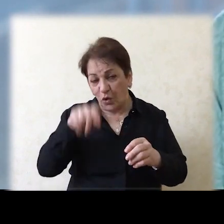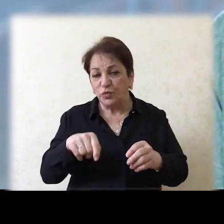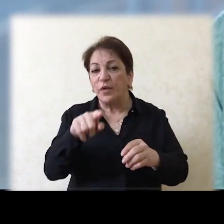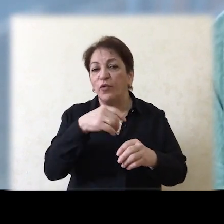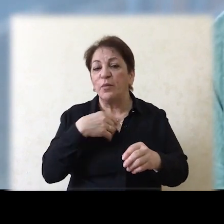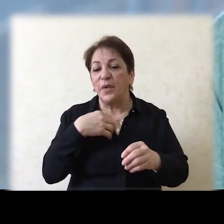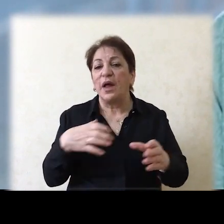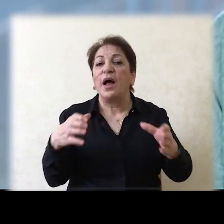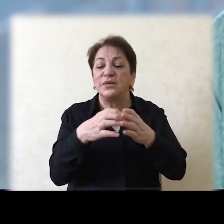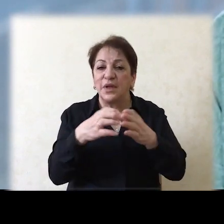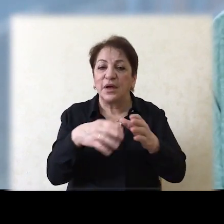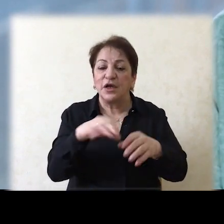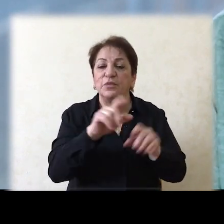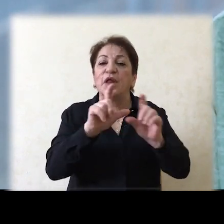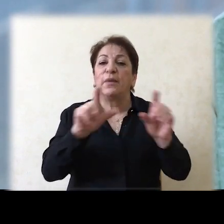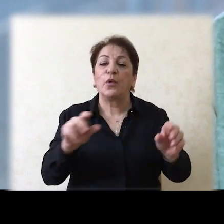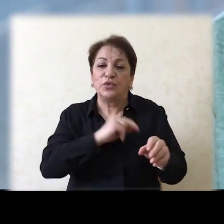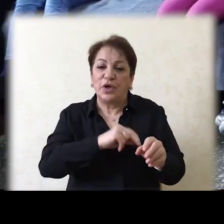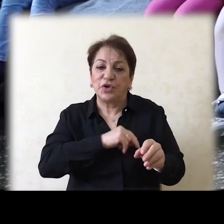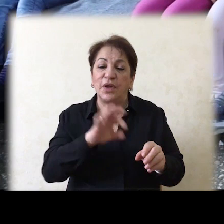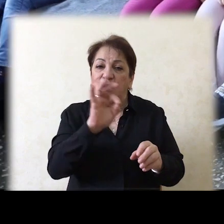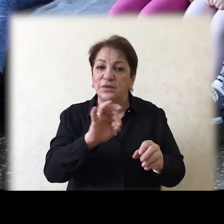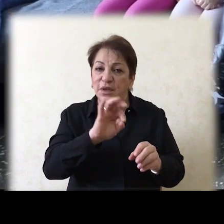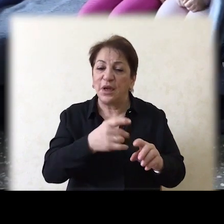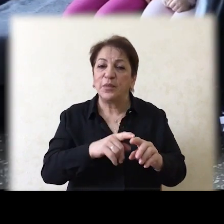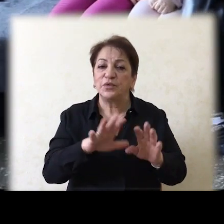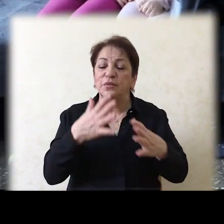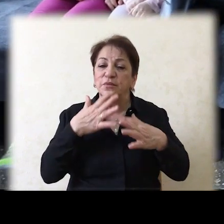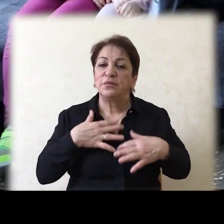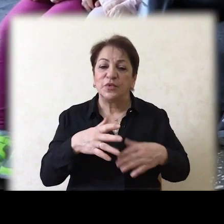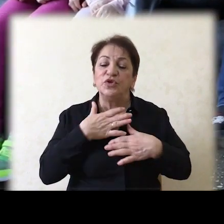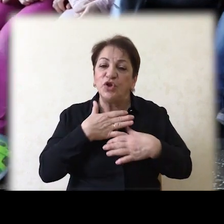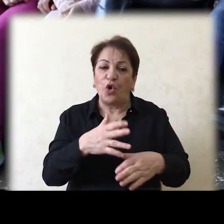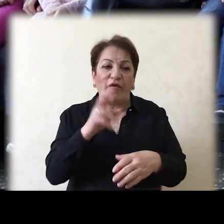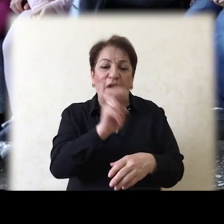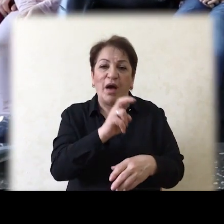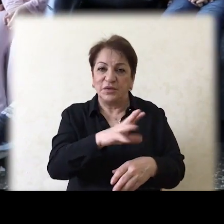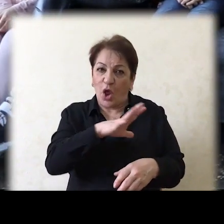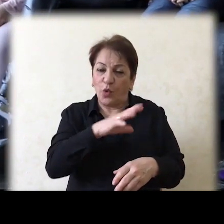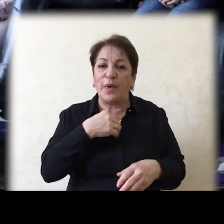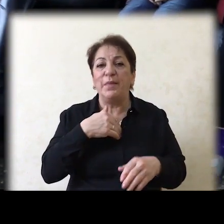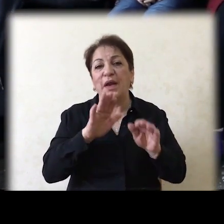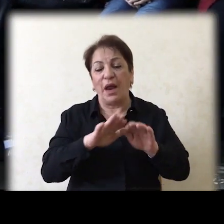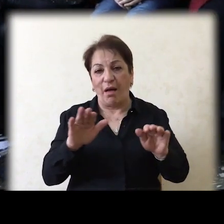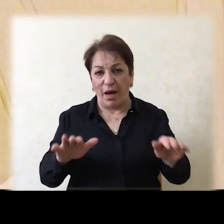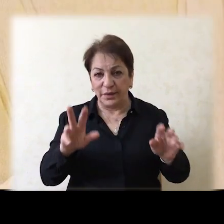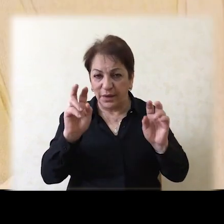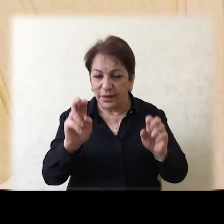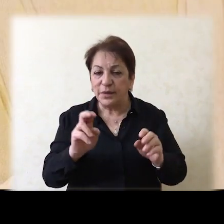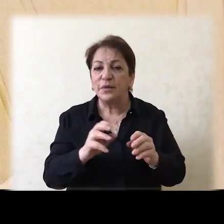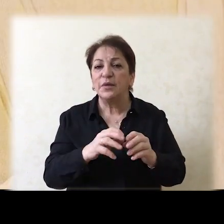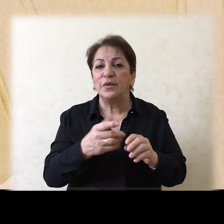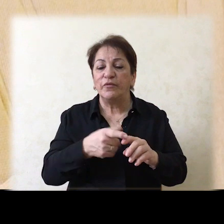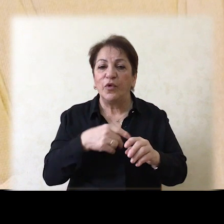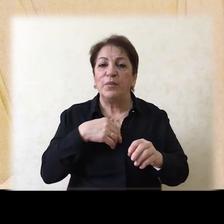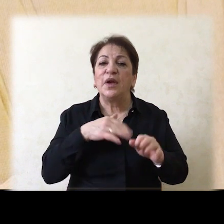անձնակազմի է, մեր դպրոցի աշխատակիցներից է, այնքան հաճախ և այնքան սիրով է այցելում մեր սաներին,